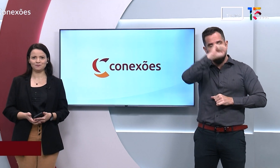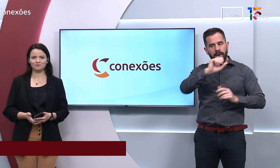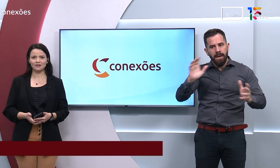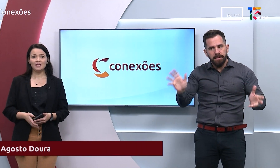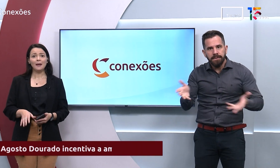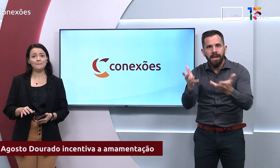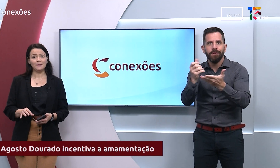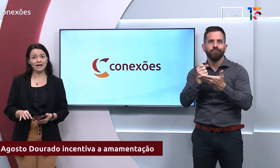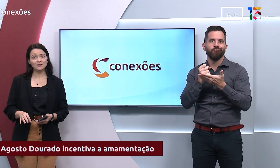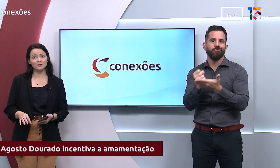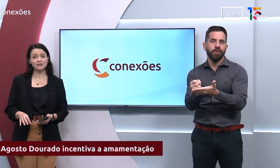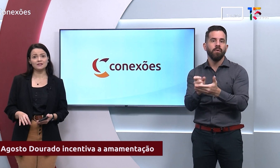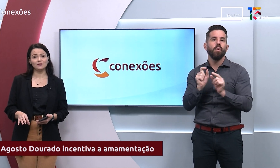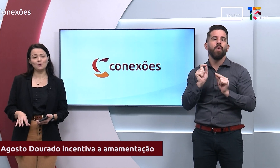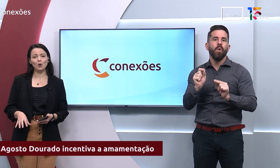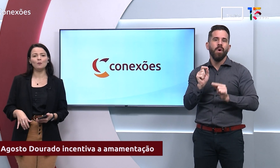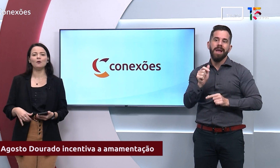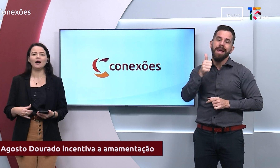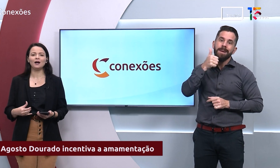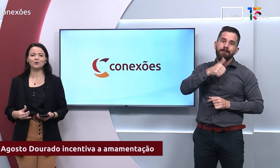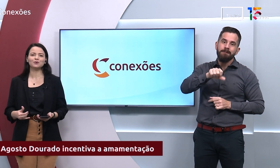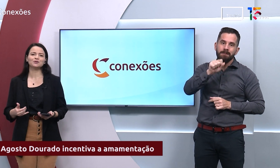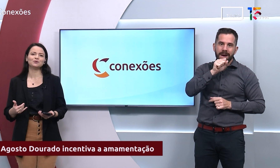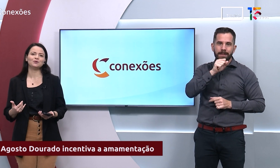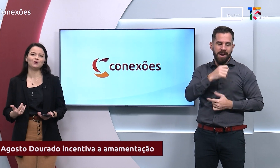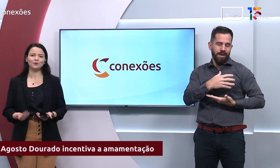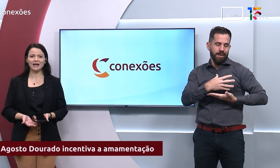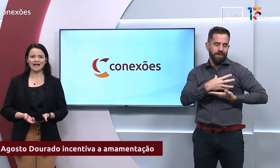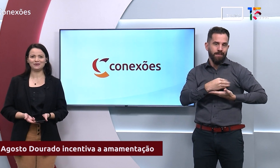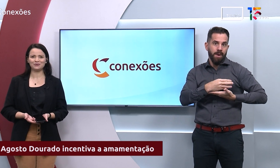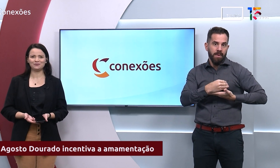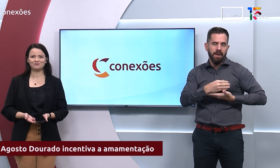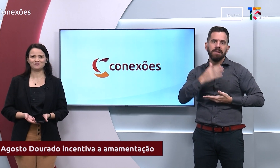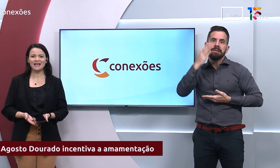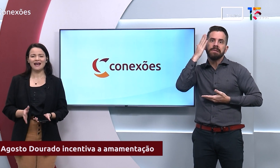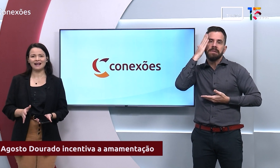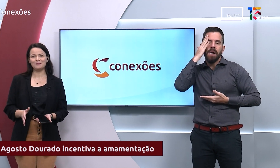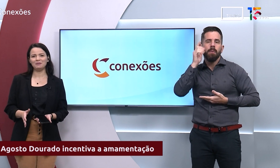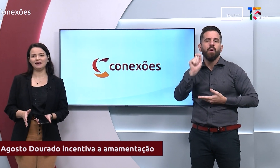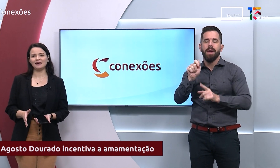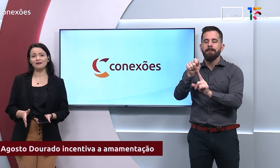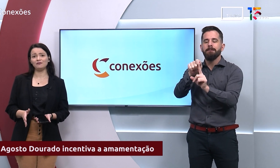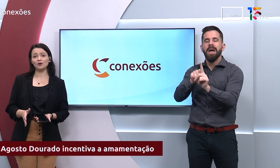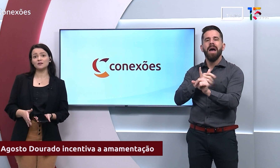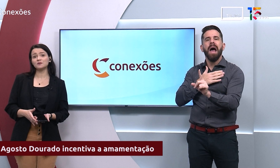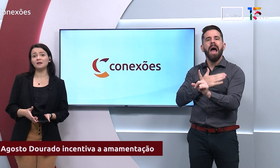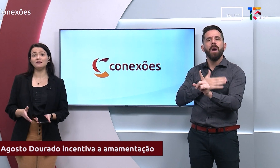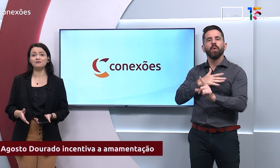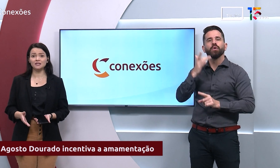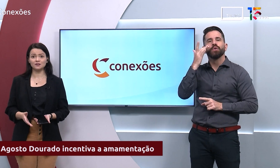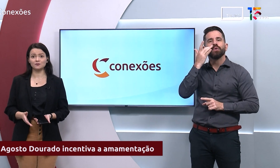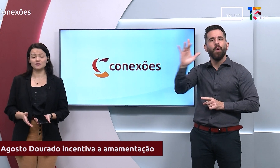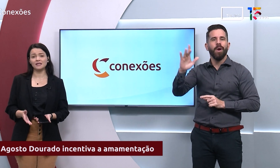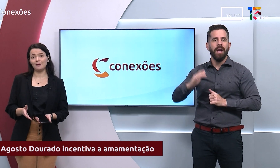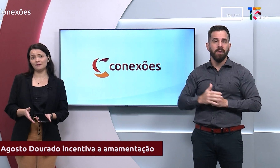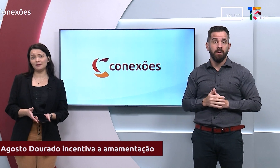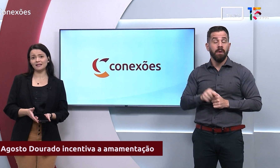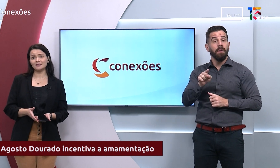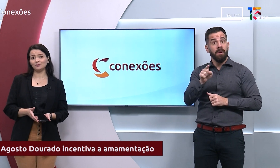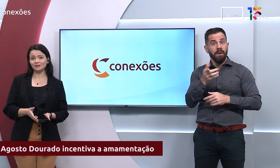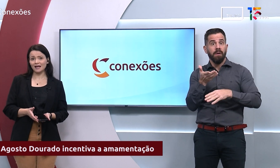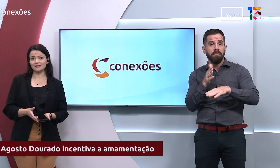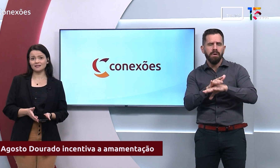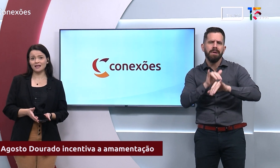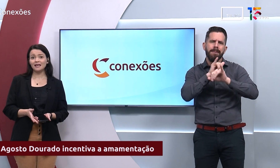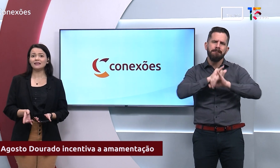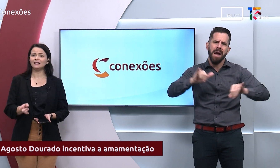materno, mais conhecido como Agosto Dourado. A campanha reforça os benefícios que a